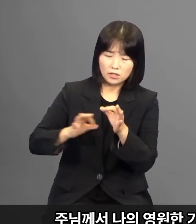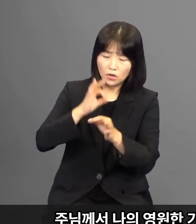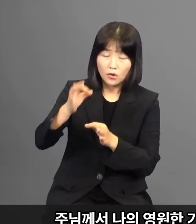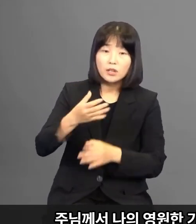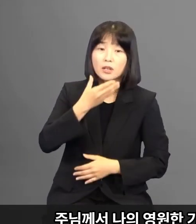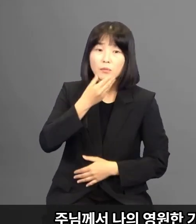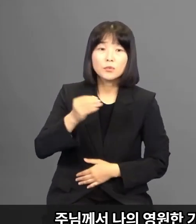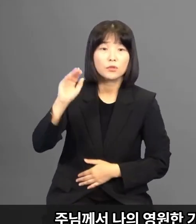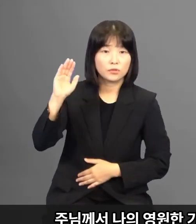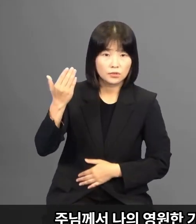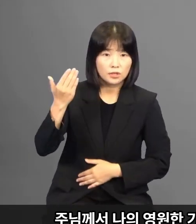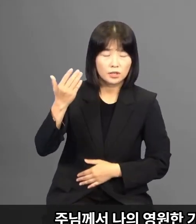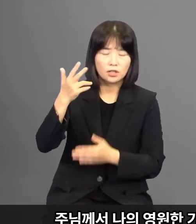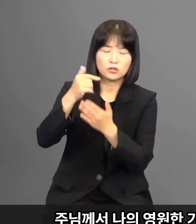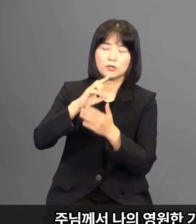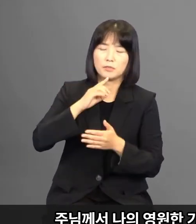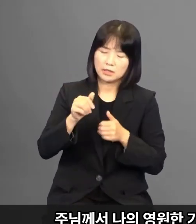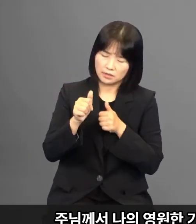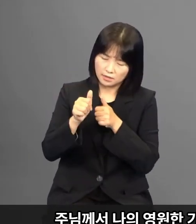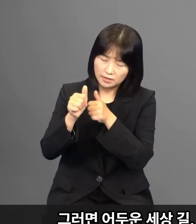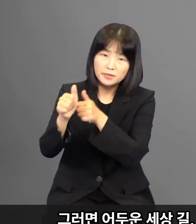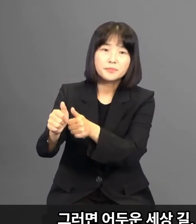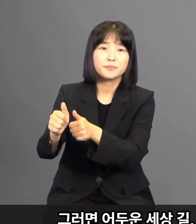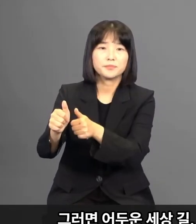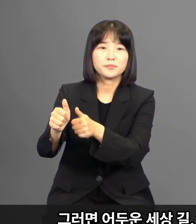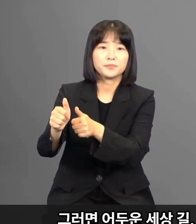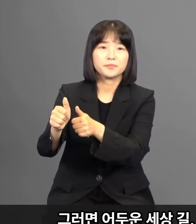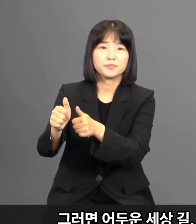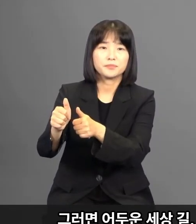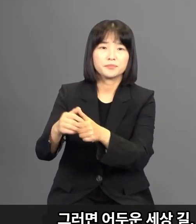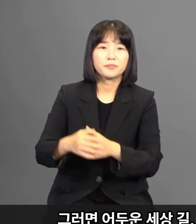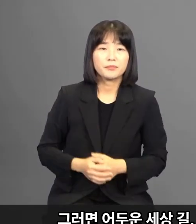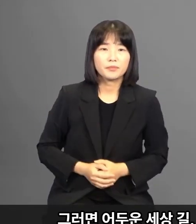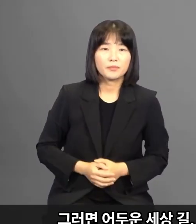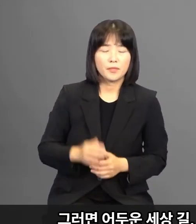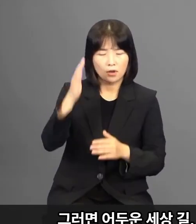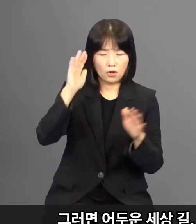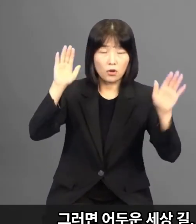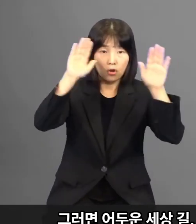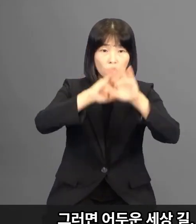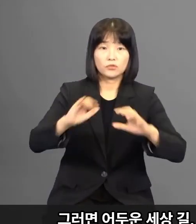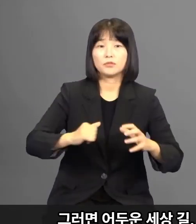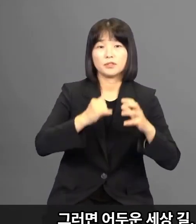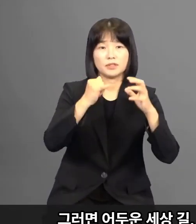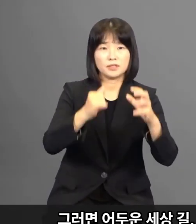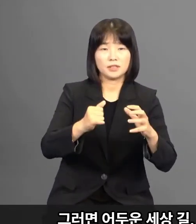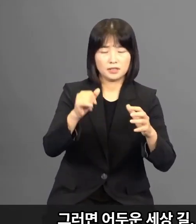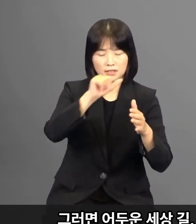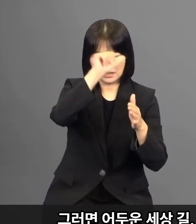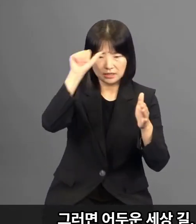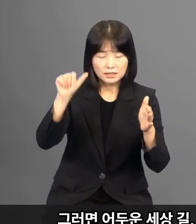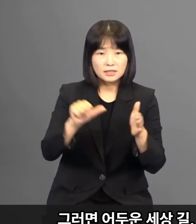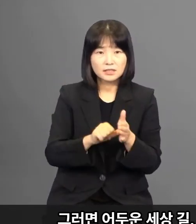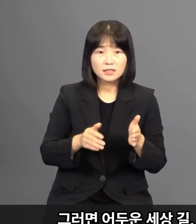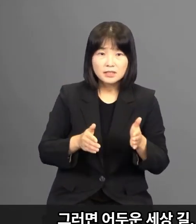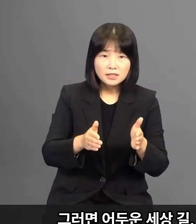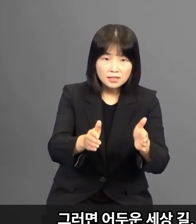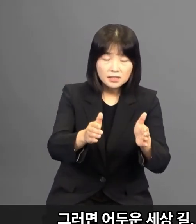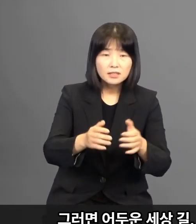되시니까 주님만 따라가겠습니다. 그러면 어두운 세상길, 인생길에